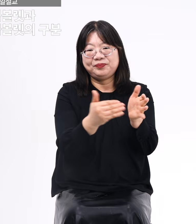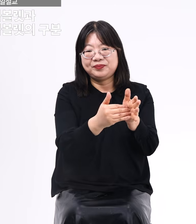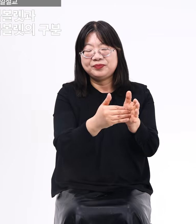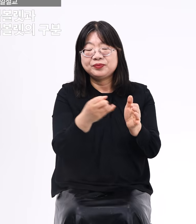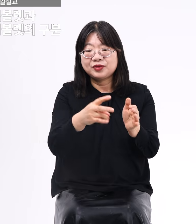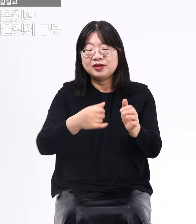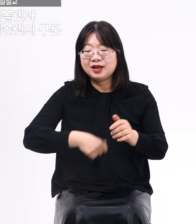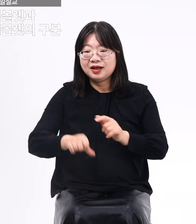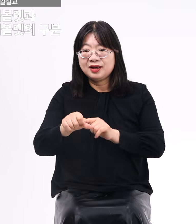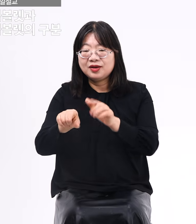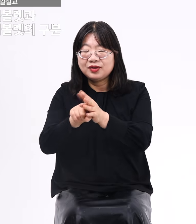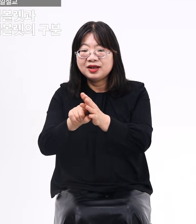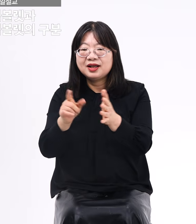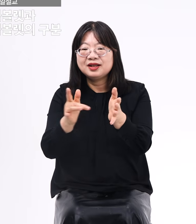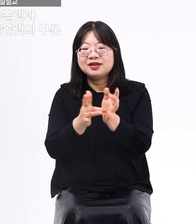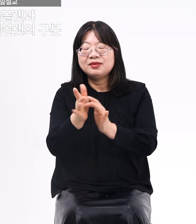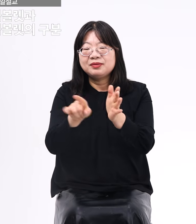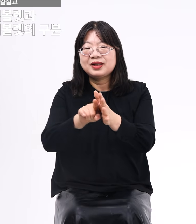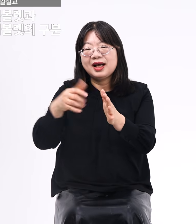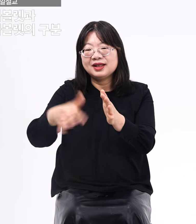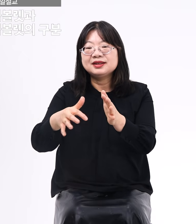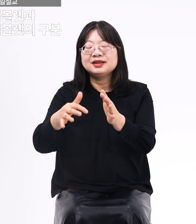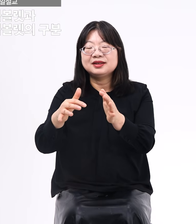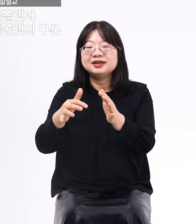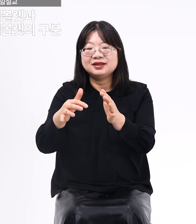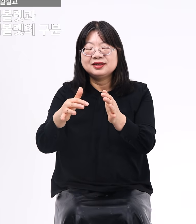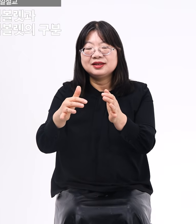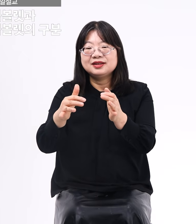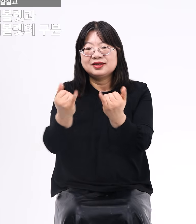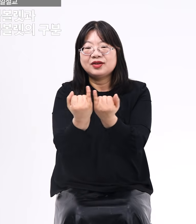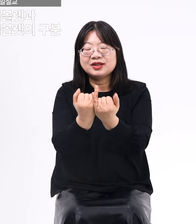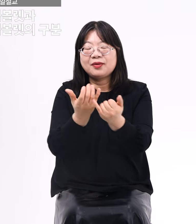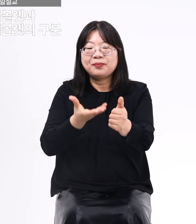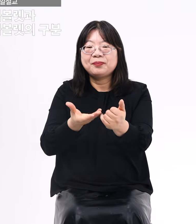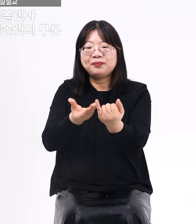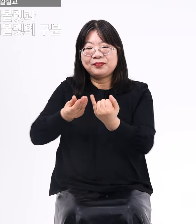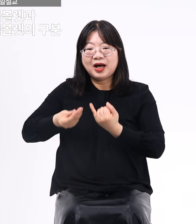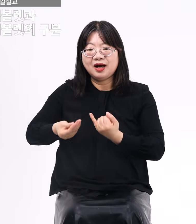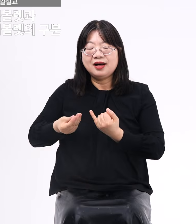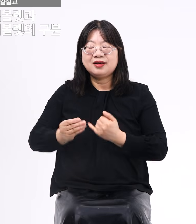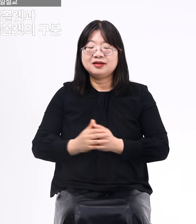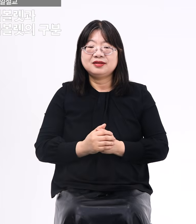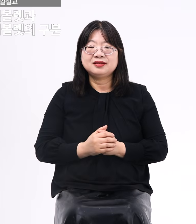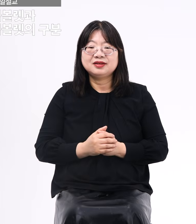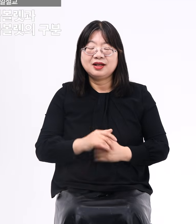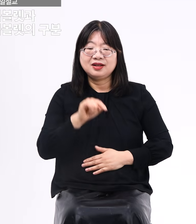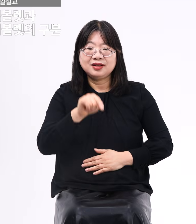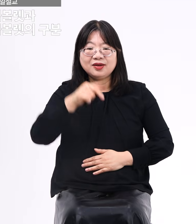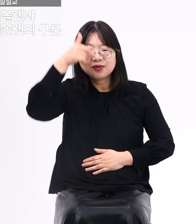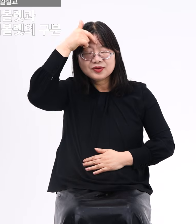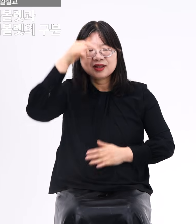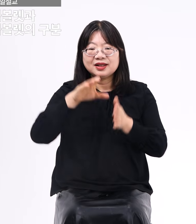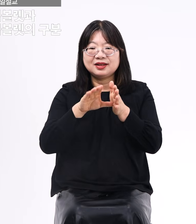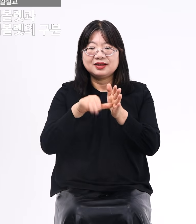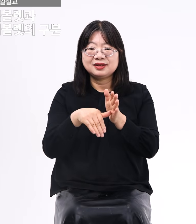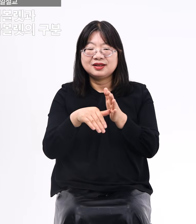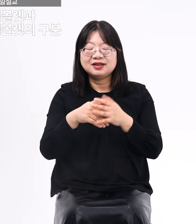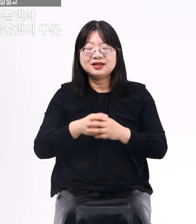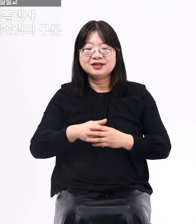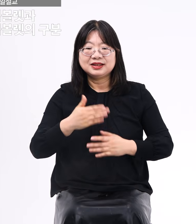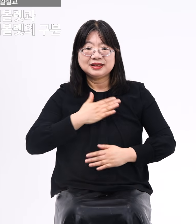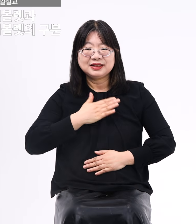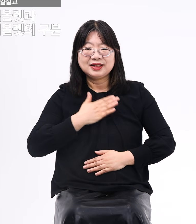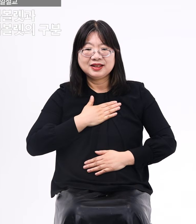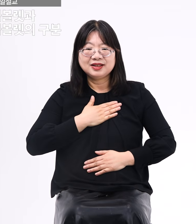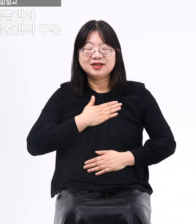또 아들들을 위해서는 이방 여인들을 데리고 옵니다. 자, 앞을 보세요. 이것은 고대 시대에